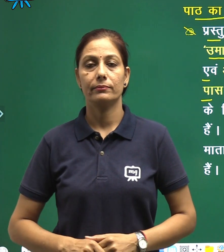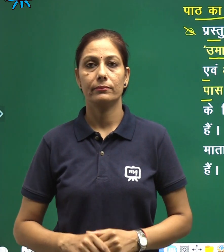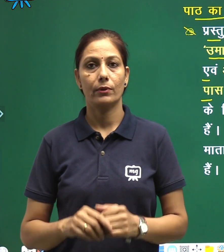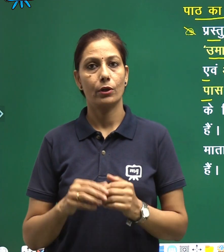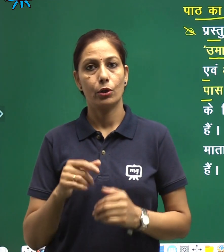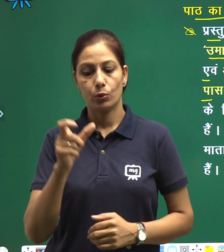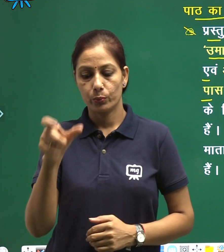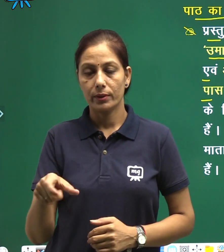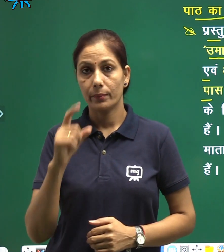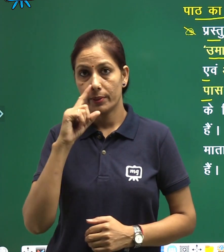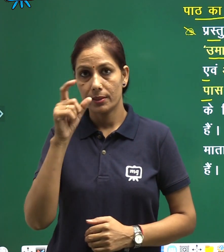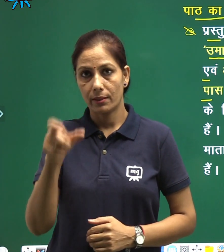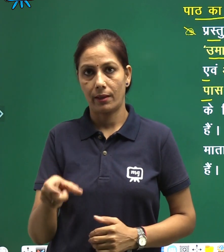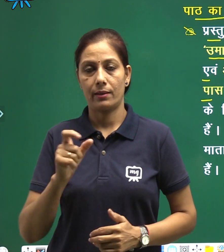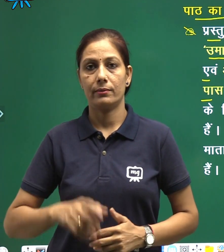युवती है।